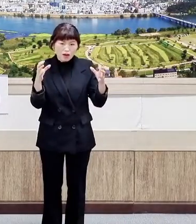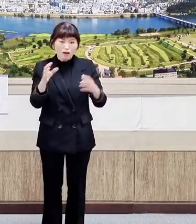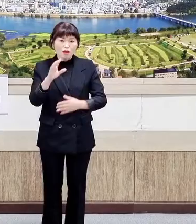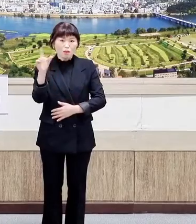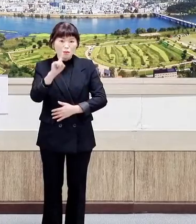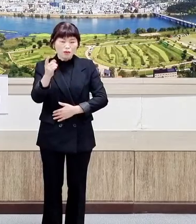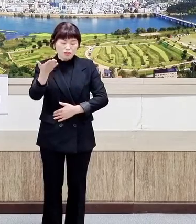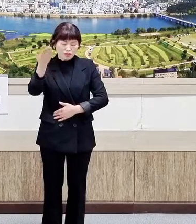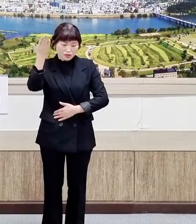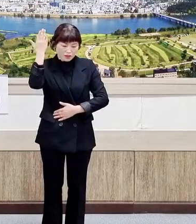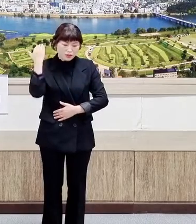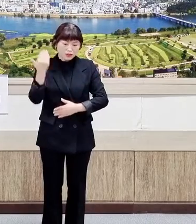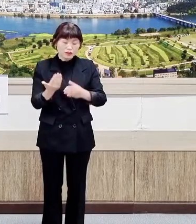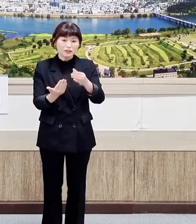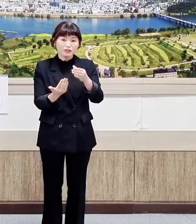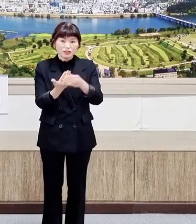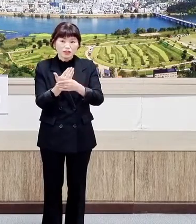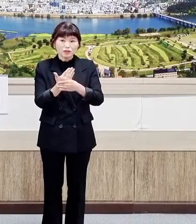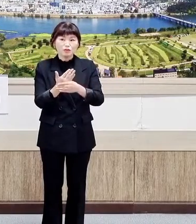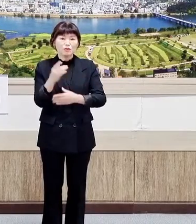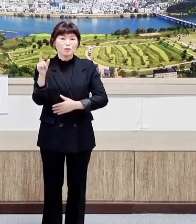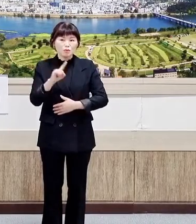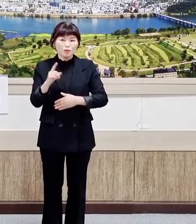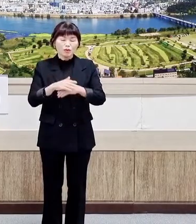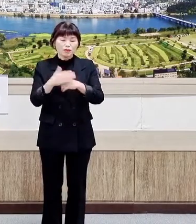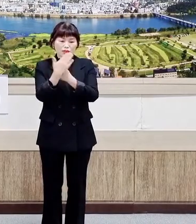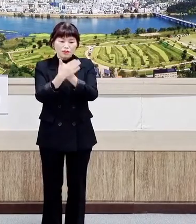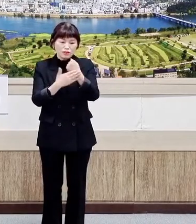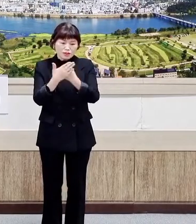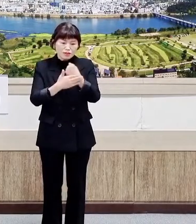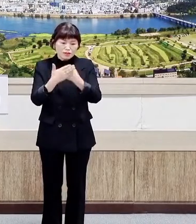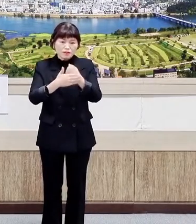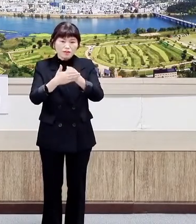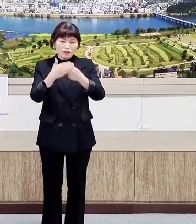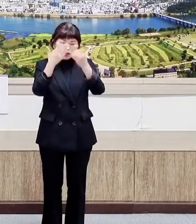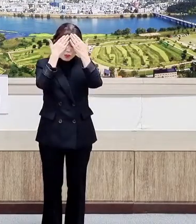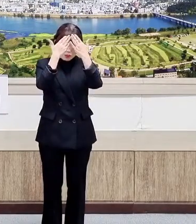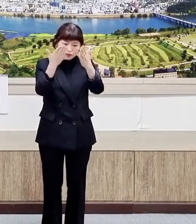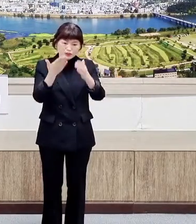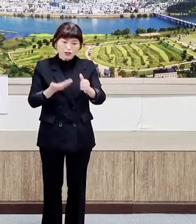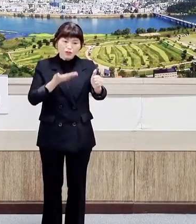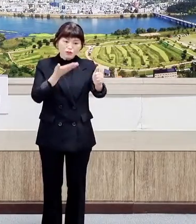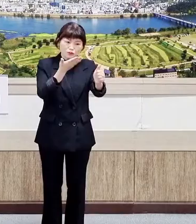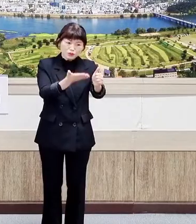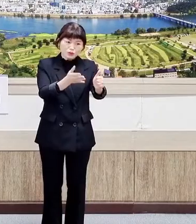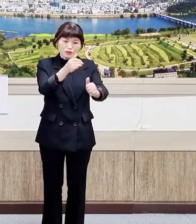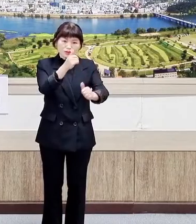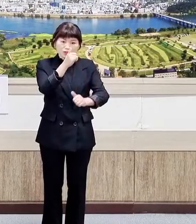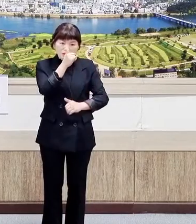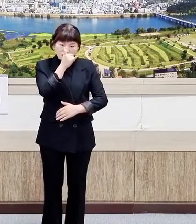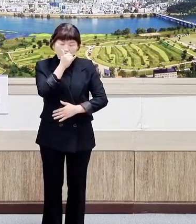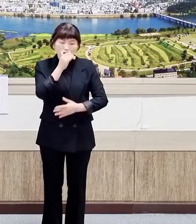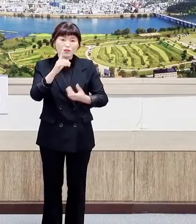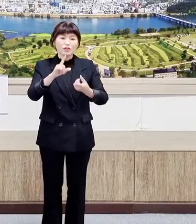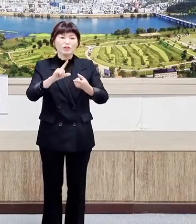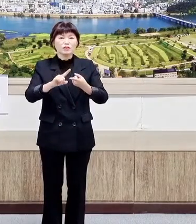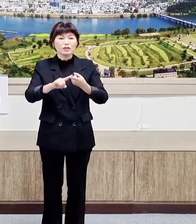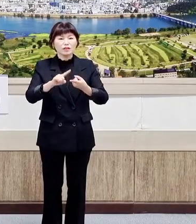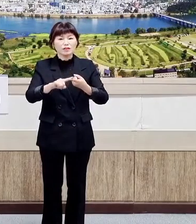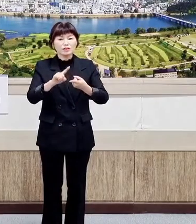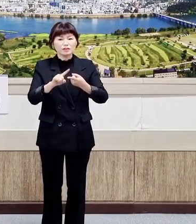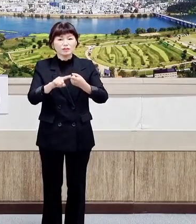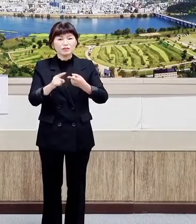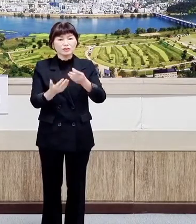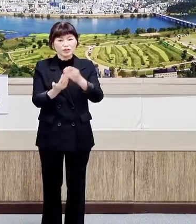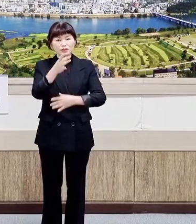관한 보도와 수사를 접하면서 안타까운 마음을 금할 길이 없어 이 자리에